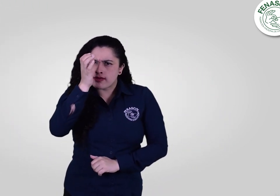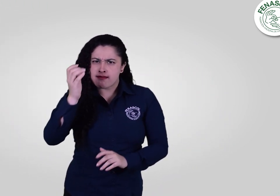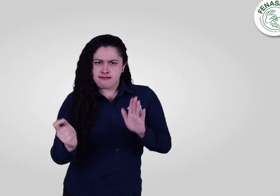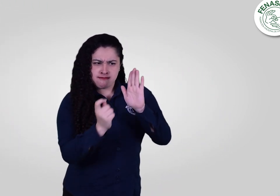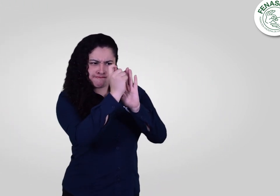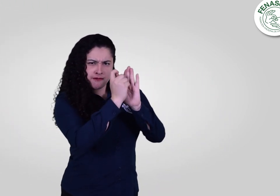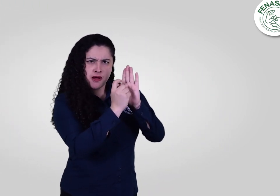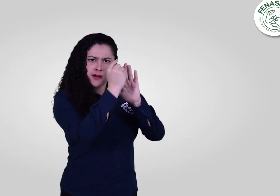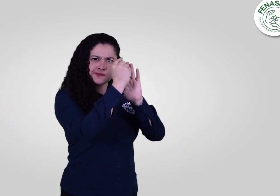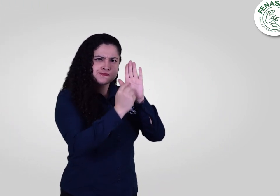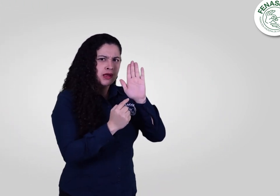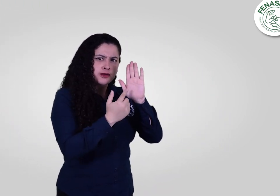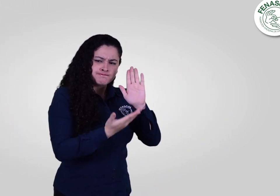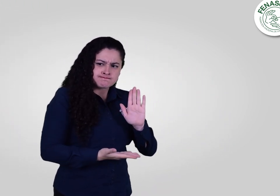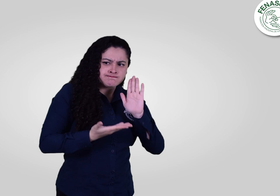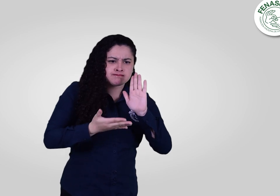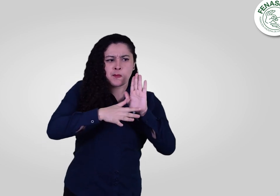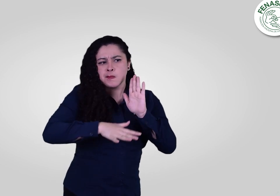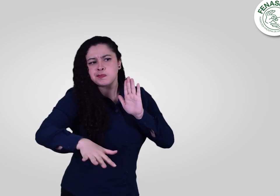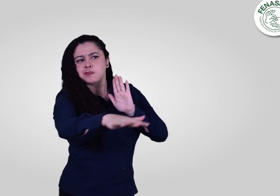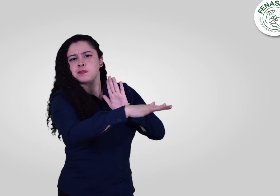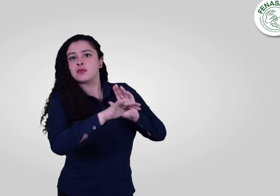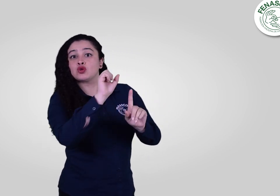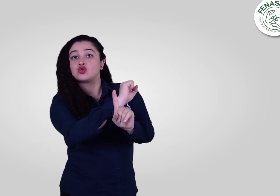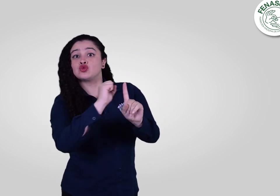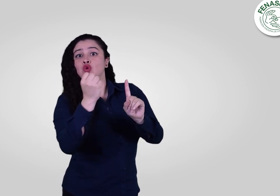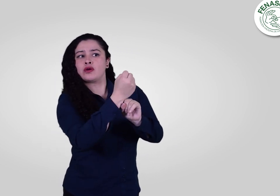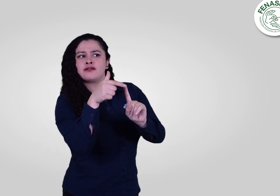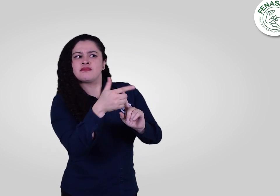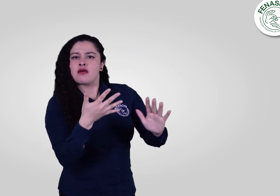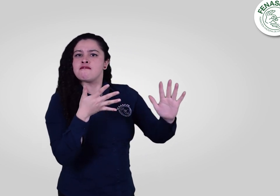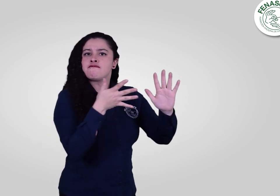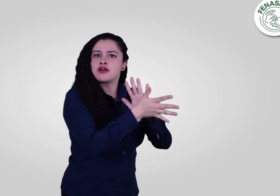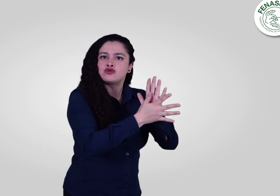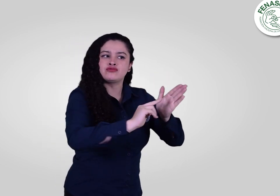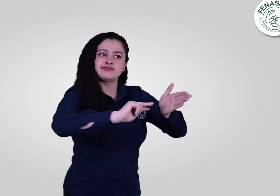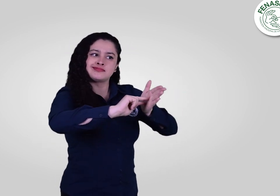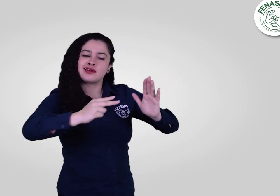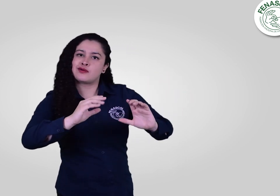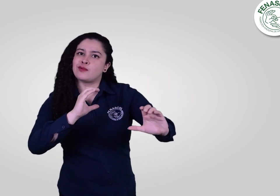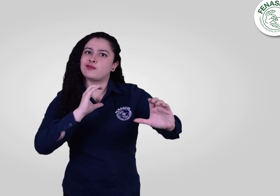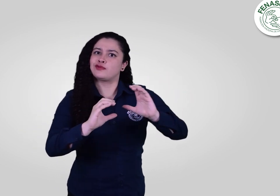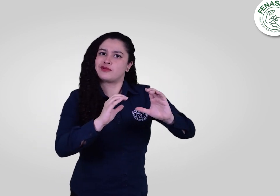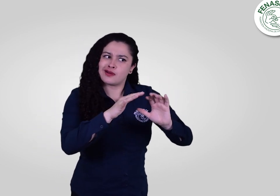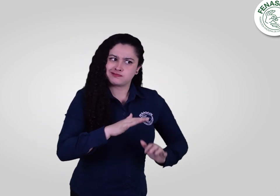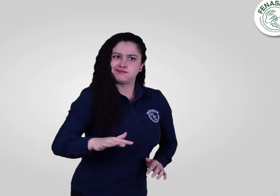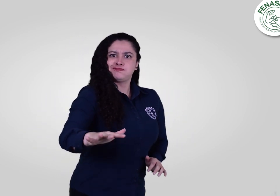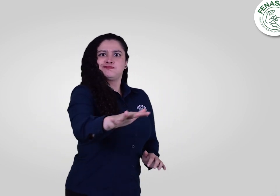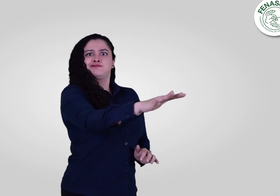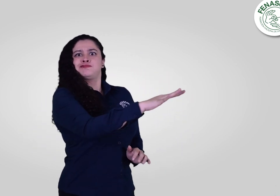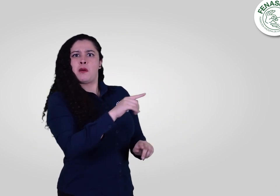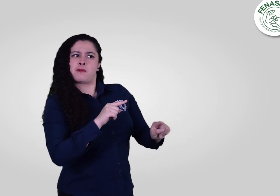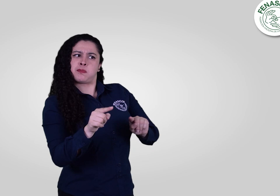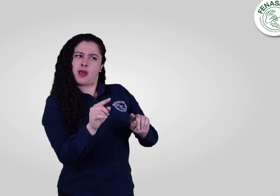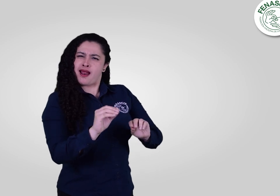sobre la sociedad de la información y la Organización de las tecnologías de la información y las comunicaciones